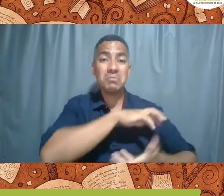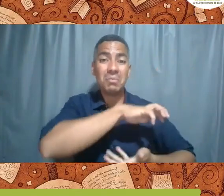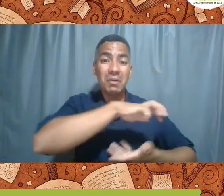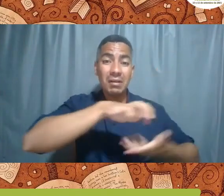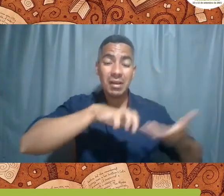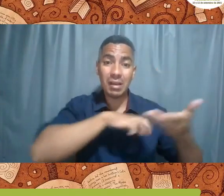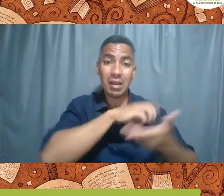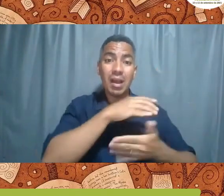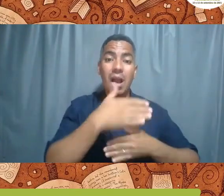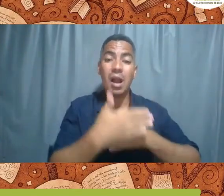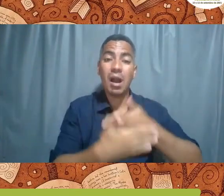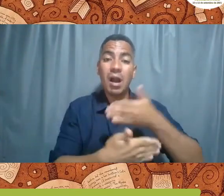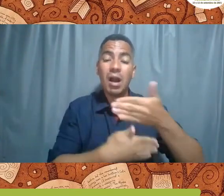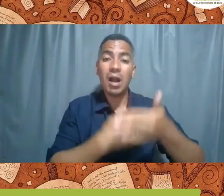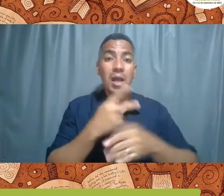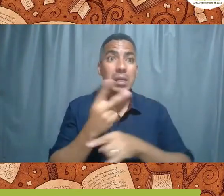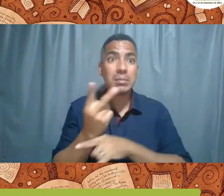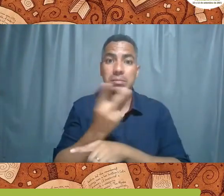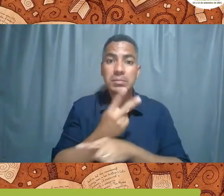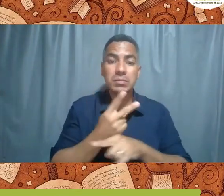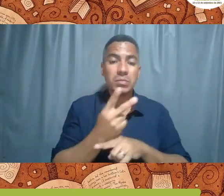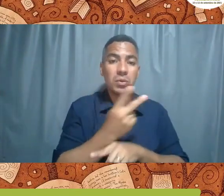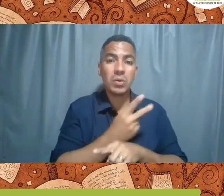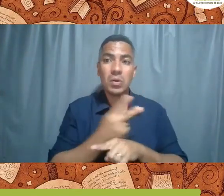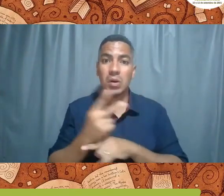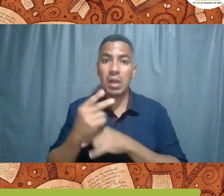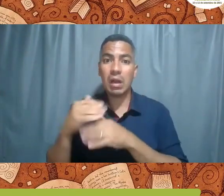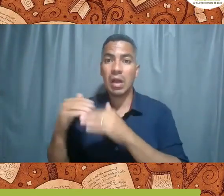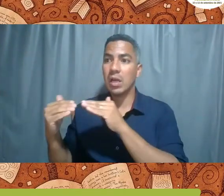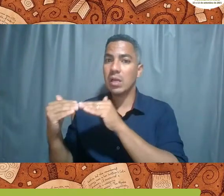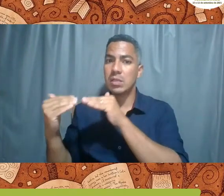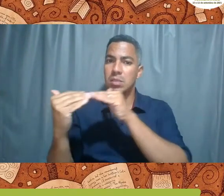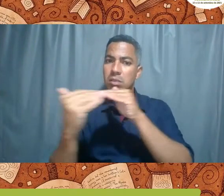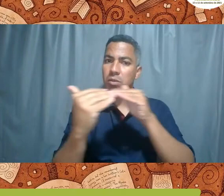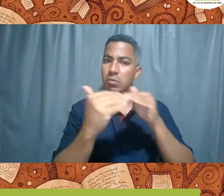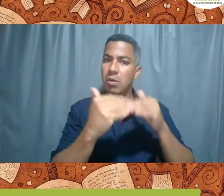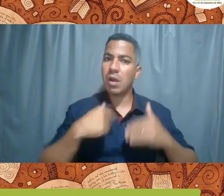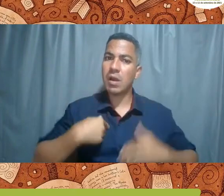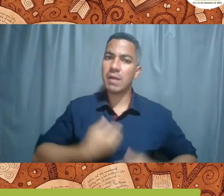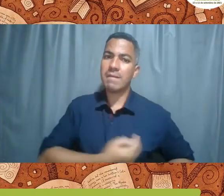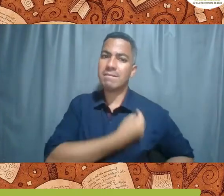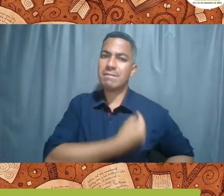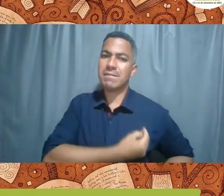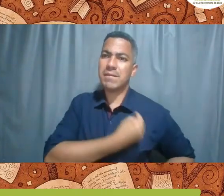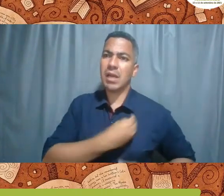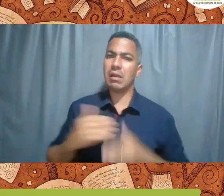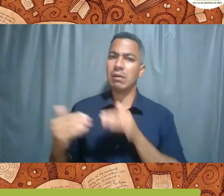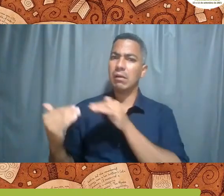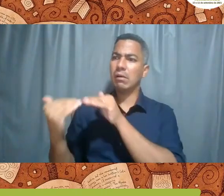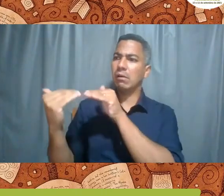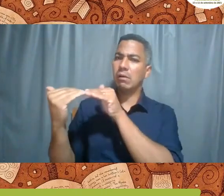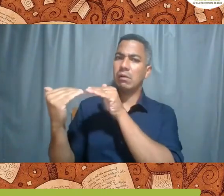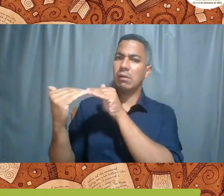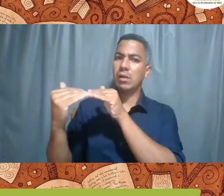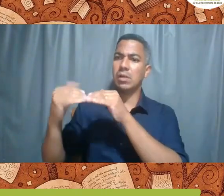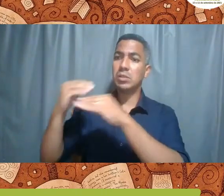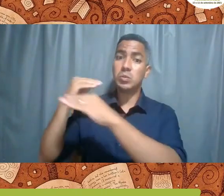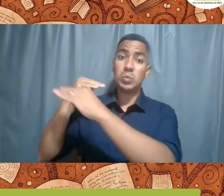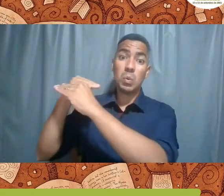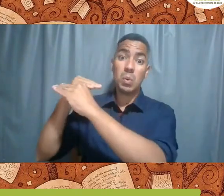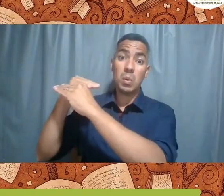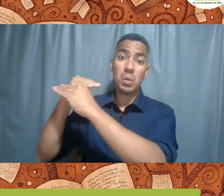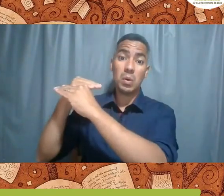pleitear, né? As mesmas condições de existência e de práticas sociais